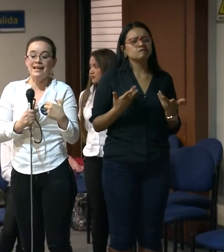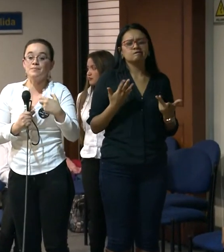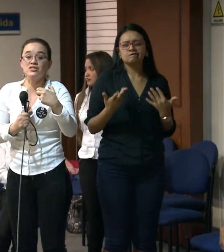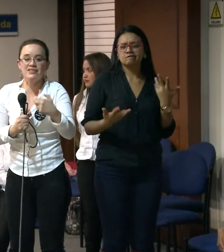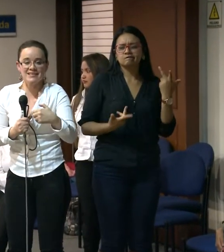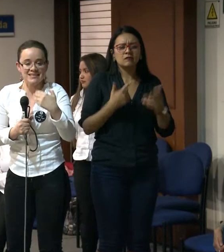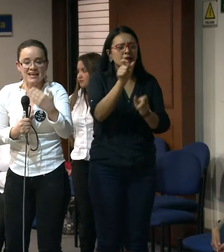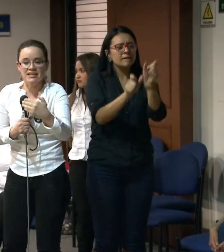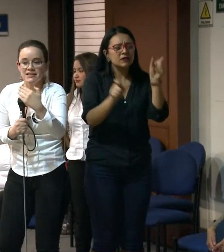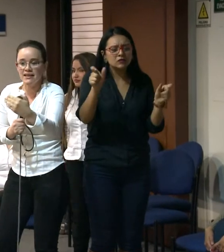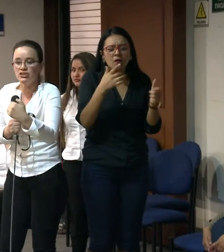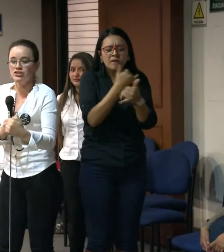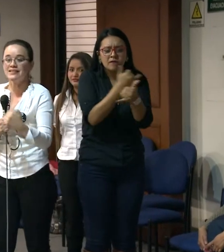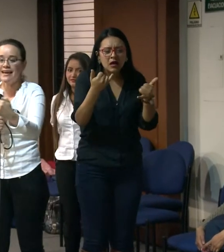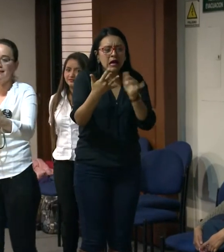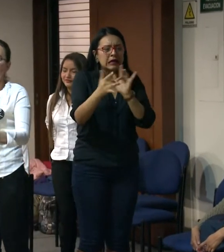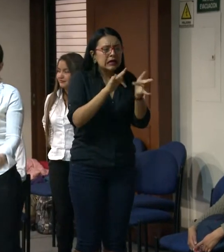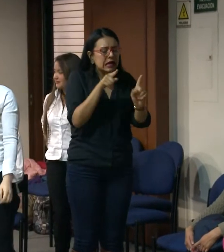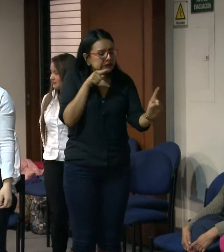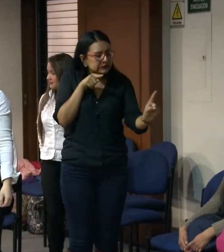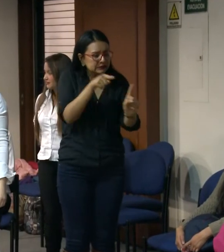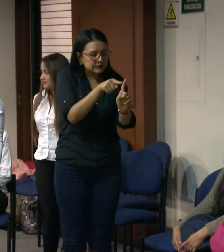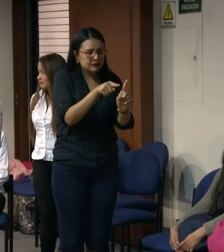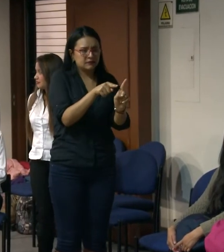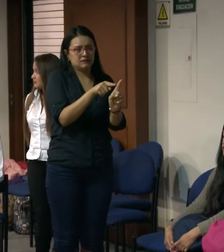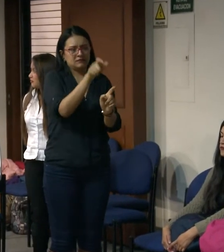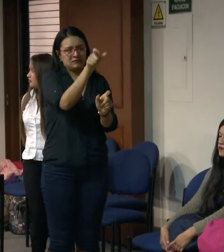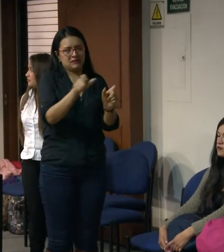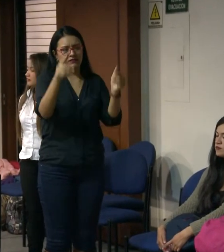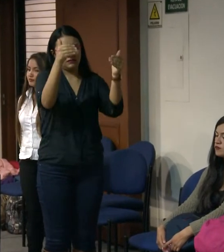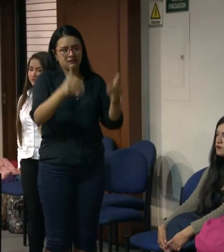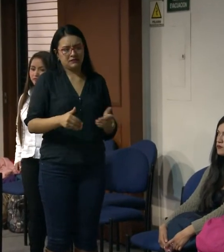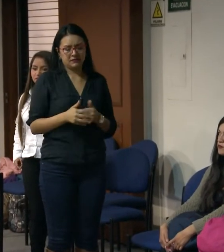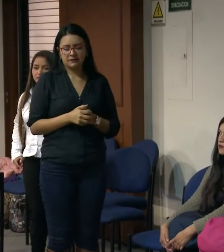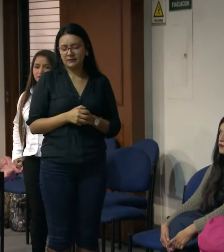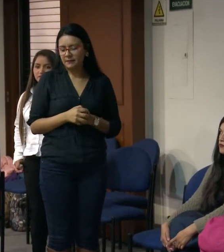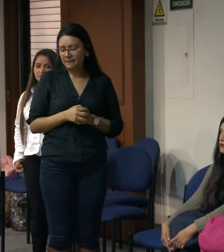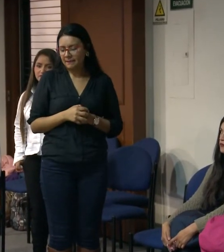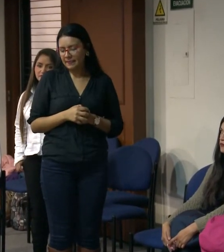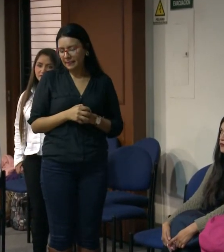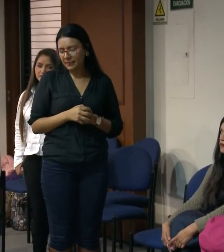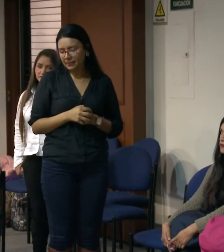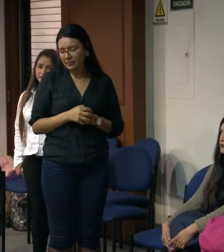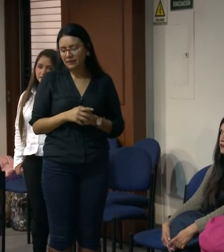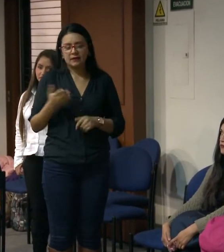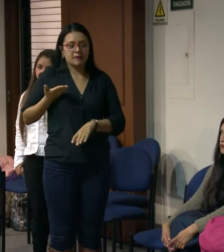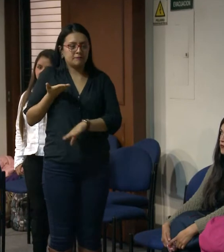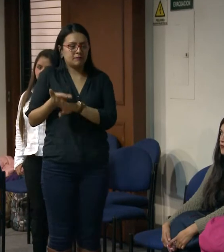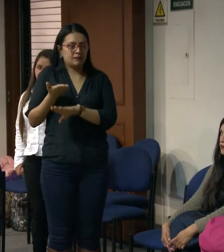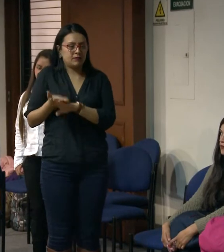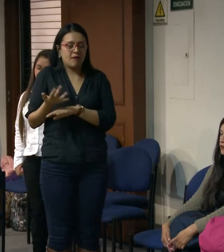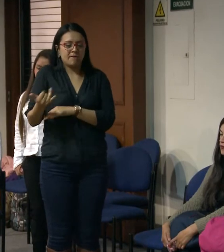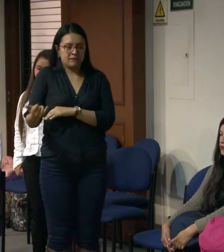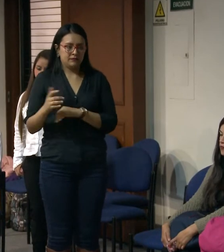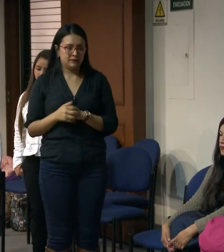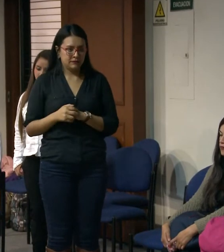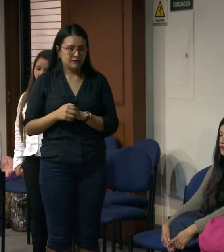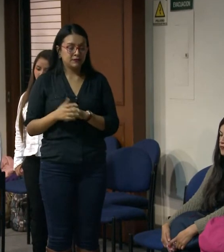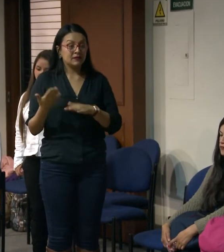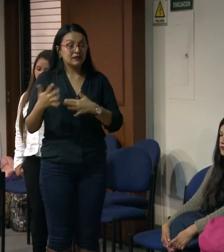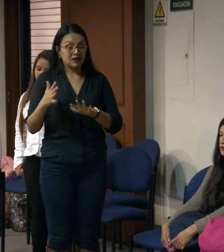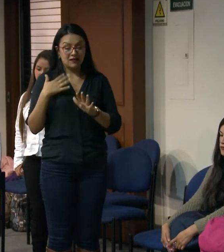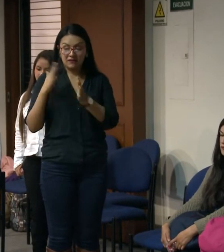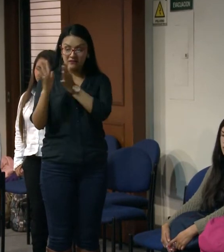como las personas que están en interacción directa con la población con discapacidad, perdón, y las propuestas que tenía. A partir de